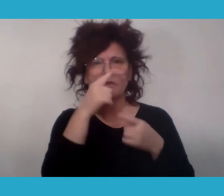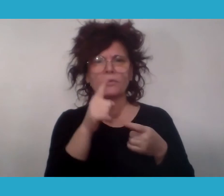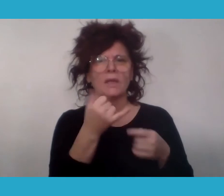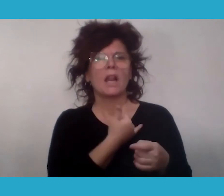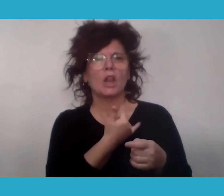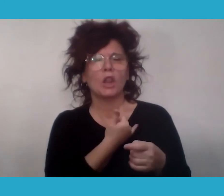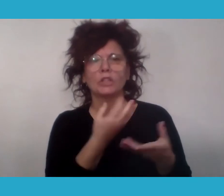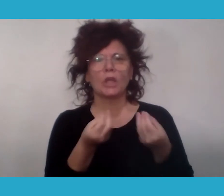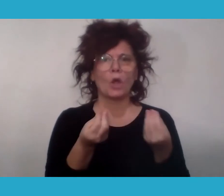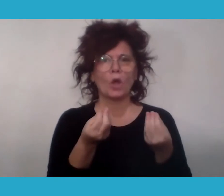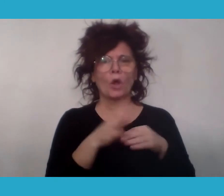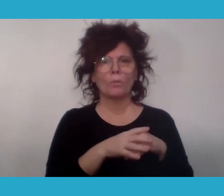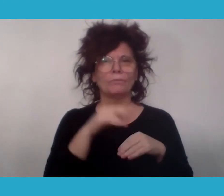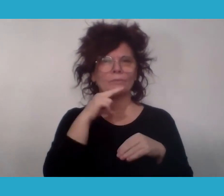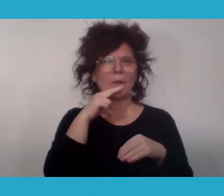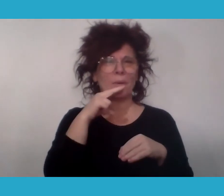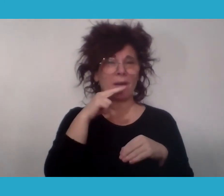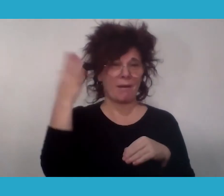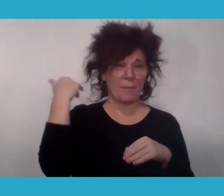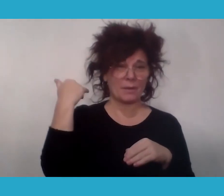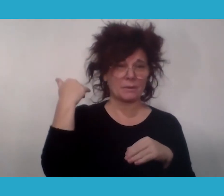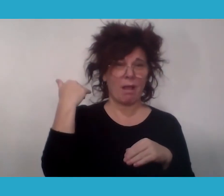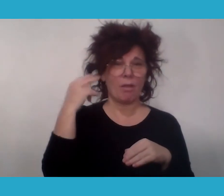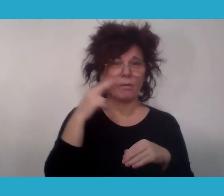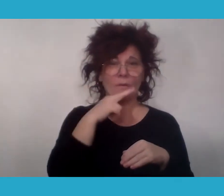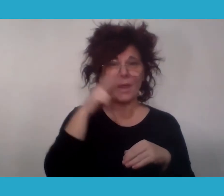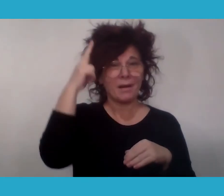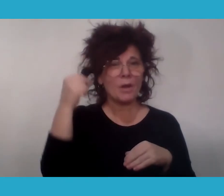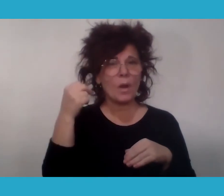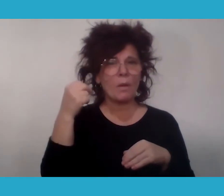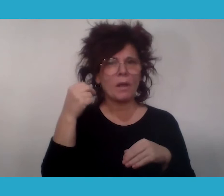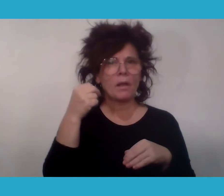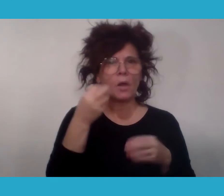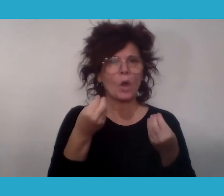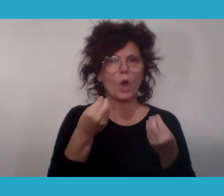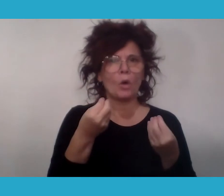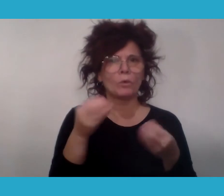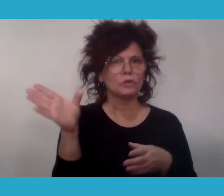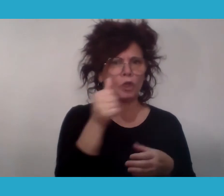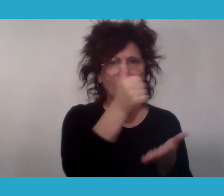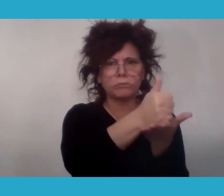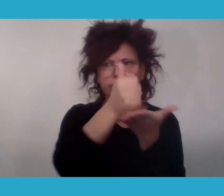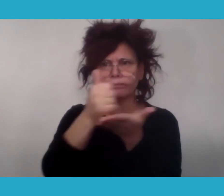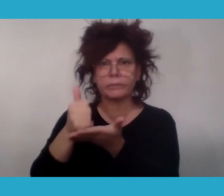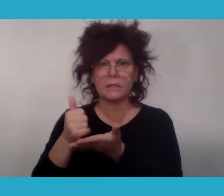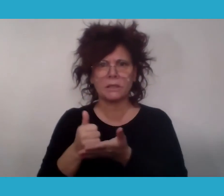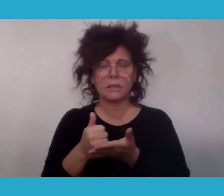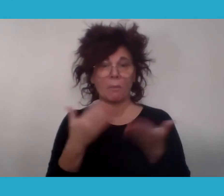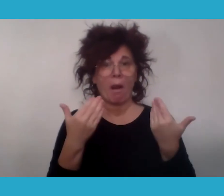a la audiencia inicial de aquel viernes que resultó hackeada, si van a estar todos para garantizar que van